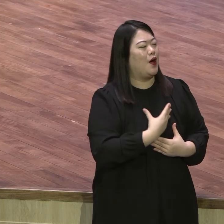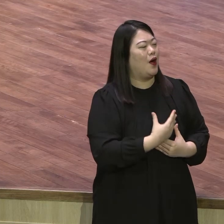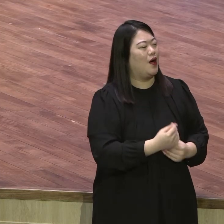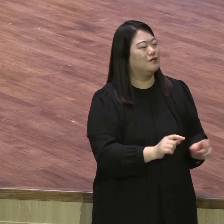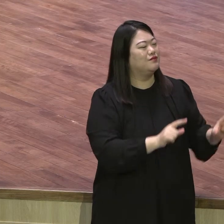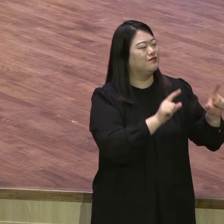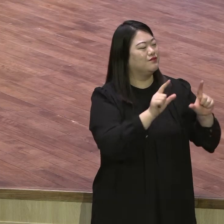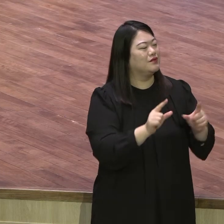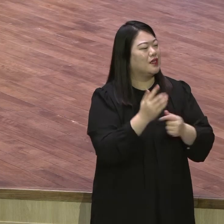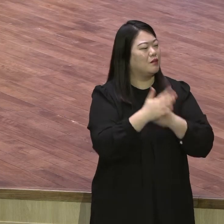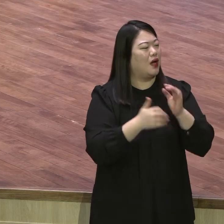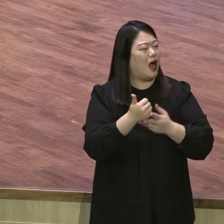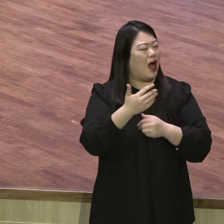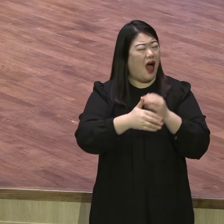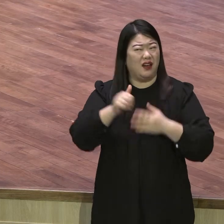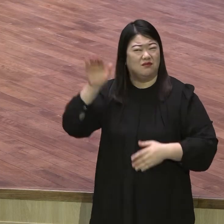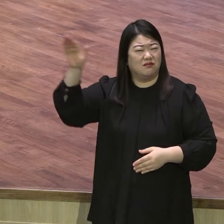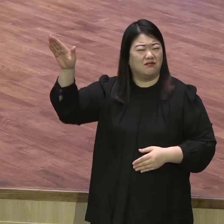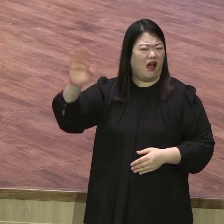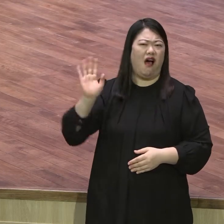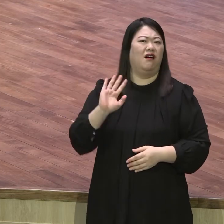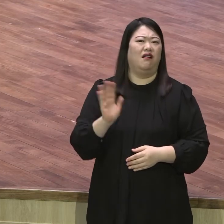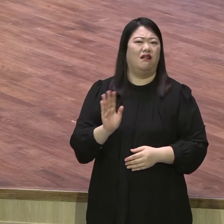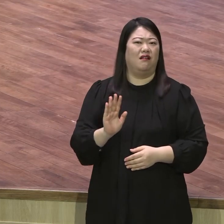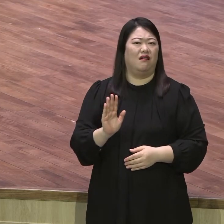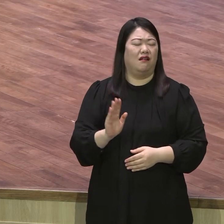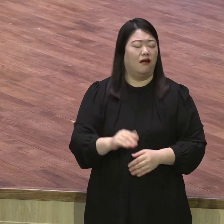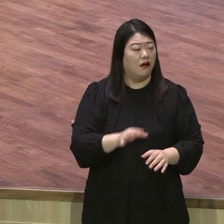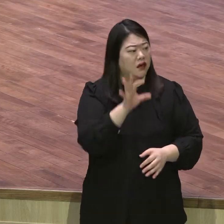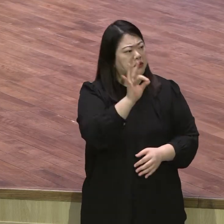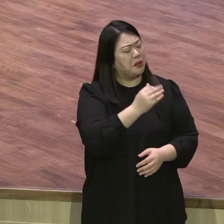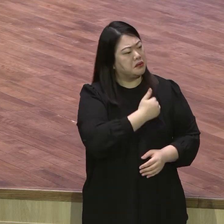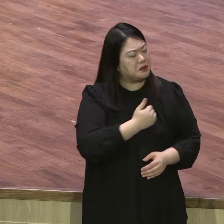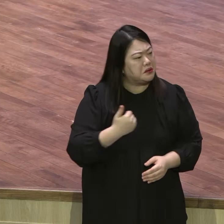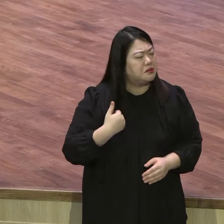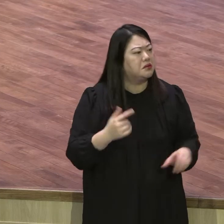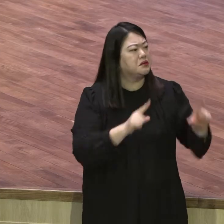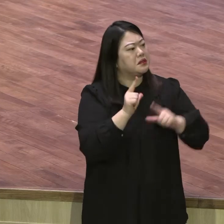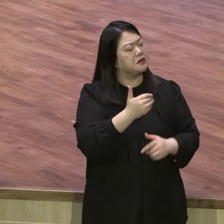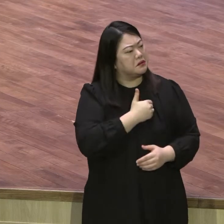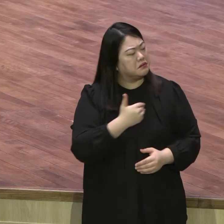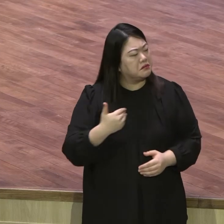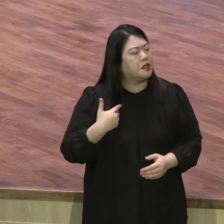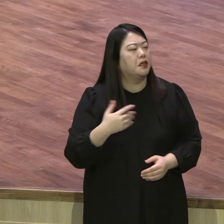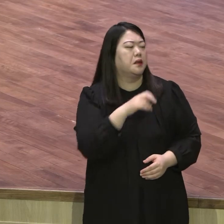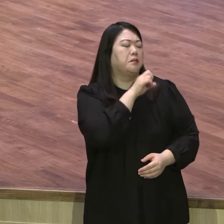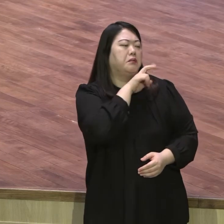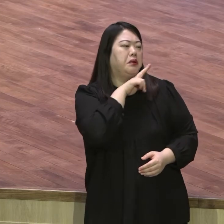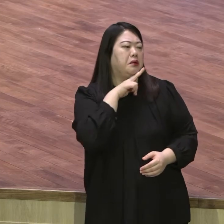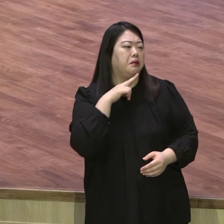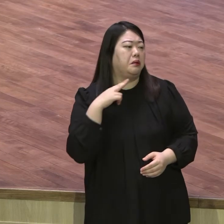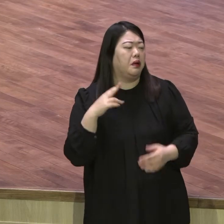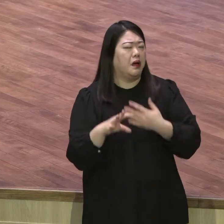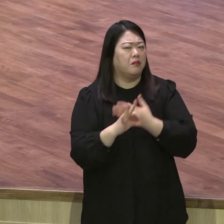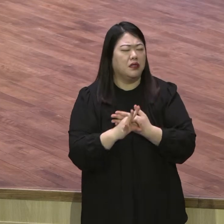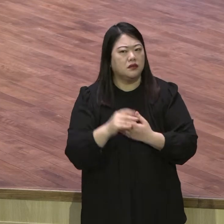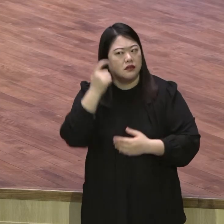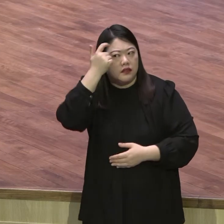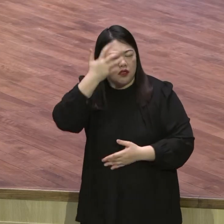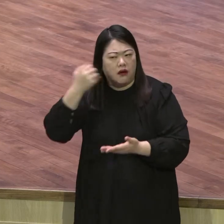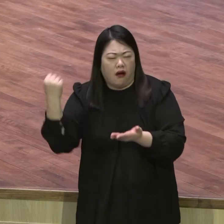찾겠어요? 육신적으로 풍성하고 부족함이 없는데 무슨 영적인 것에 그런 애통함이 있겠어요? 없습니다.